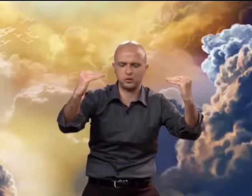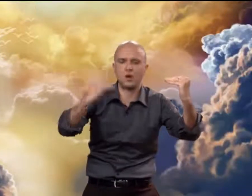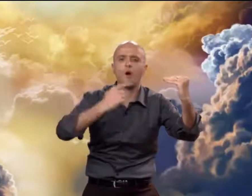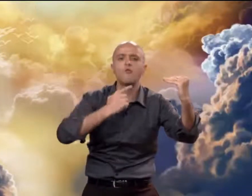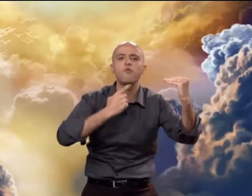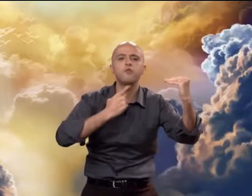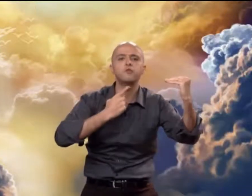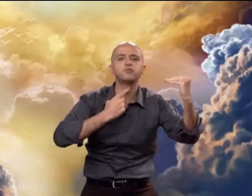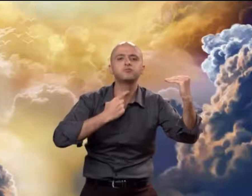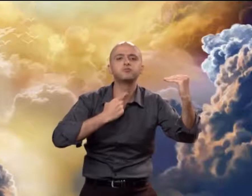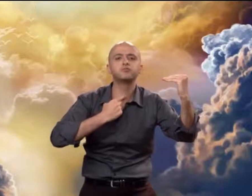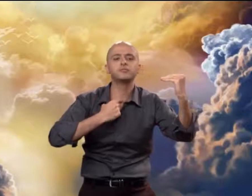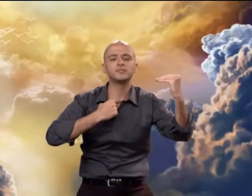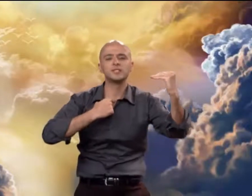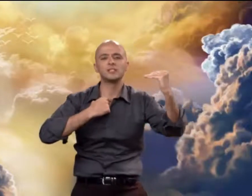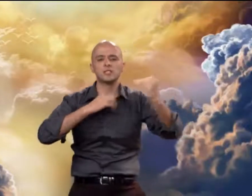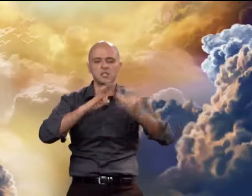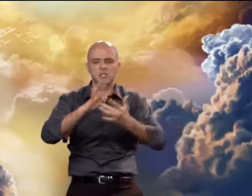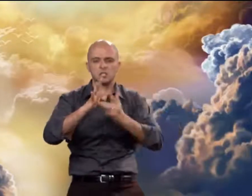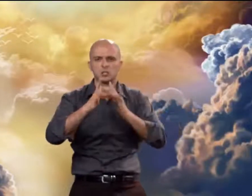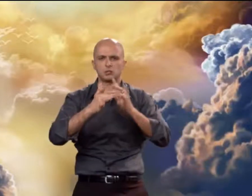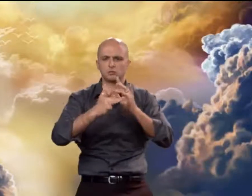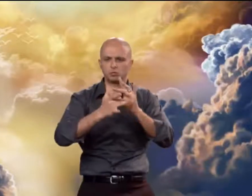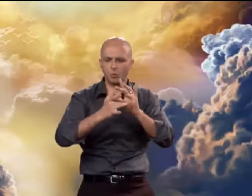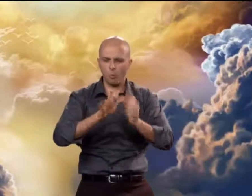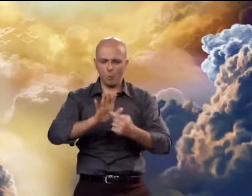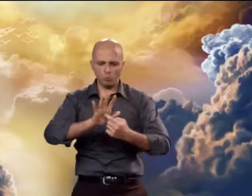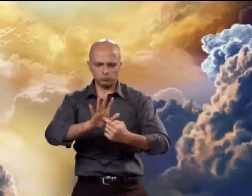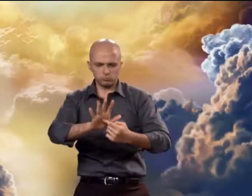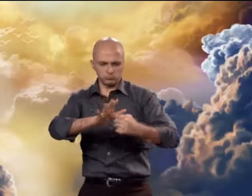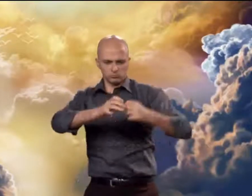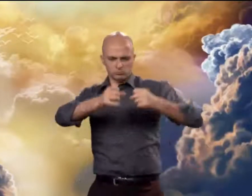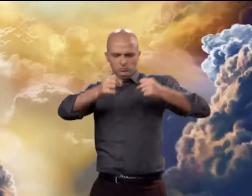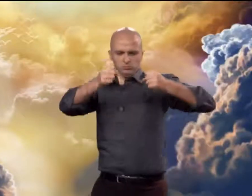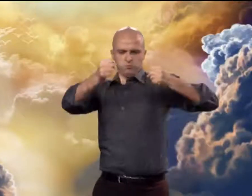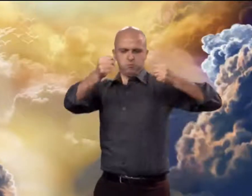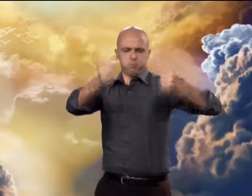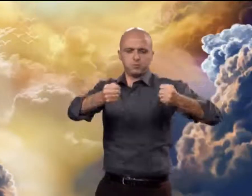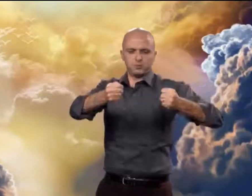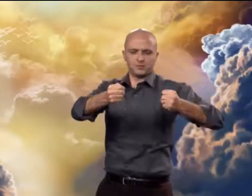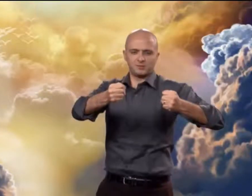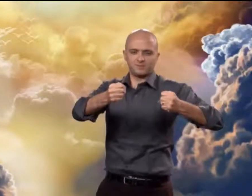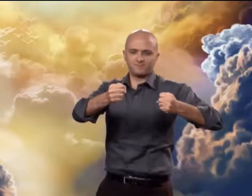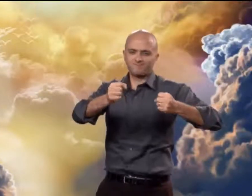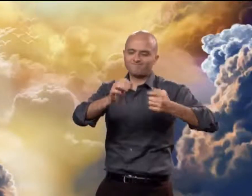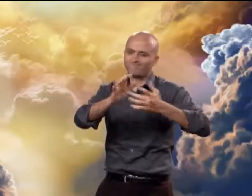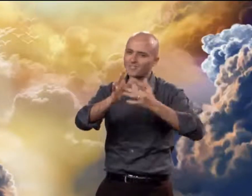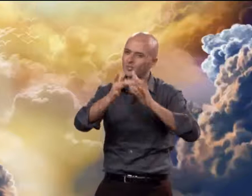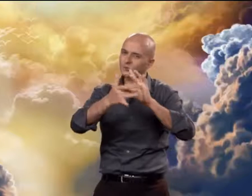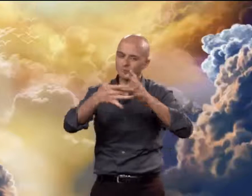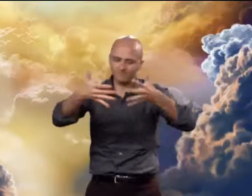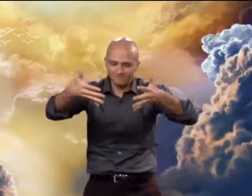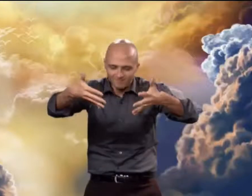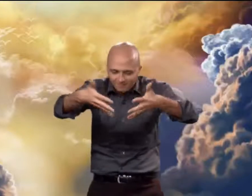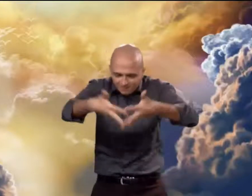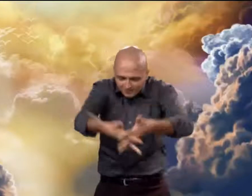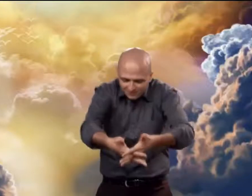ricos, nobres e sábios, filósofos do Oriente. Pelo Antigo Testamento tinham aprendido acerca da estrela que surgiria de